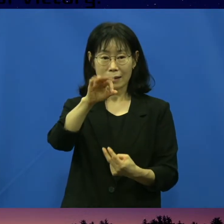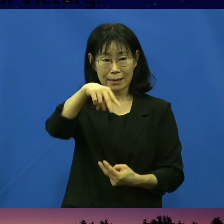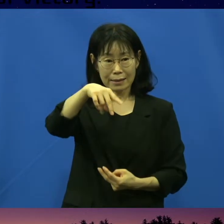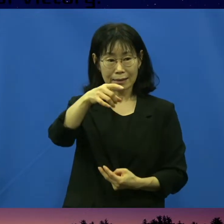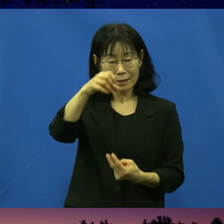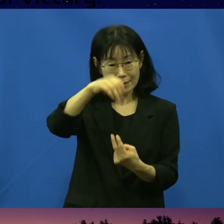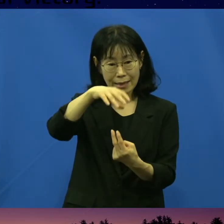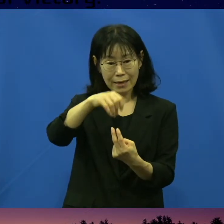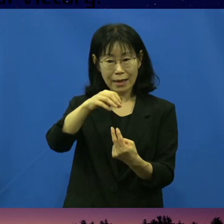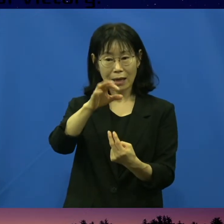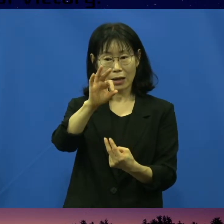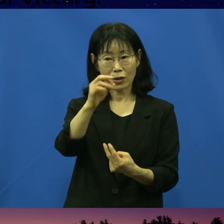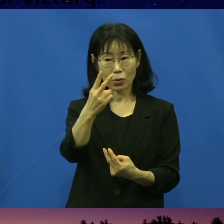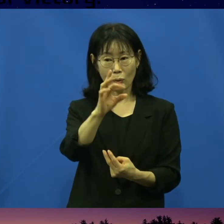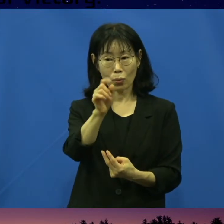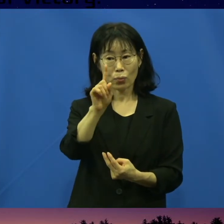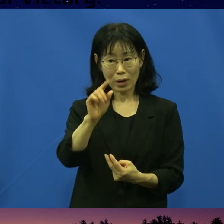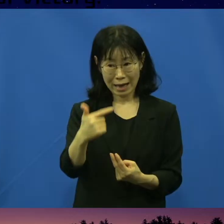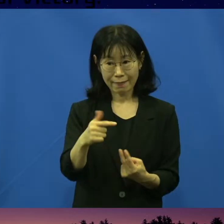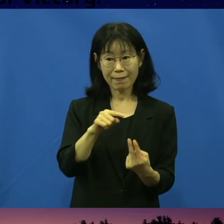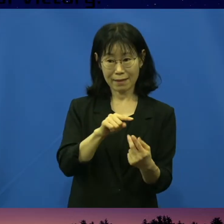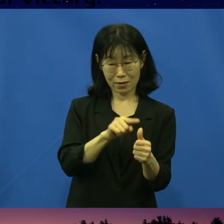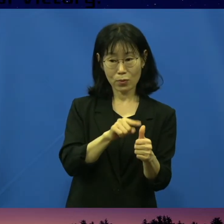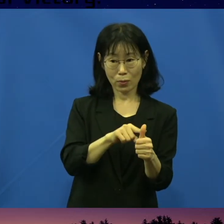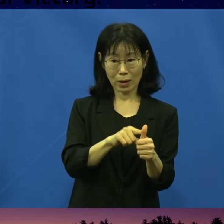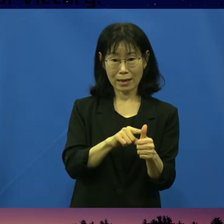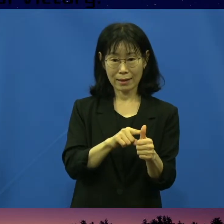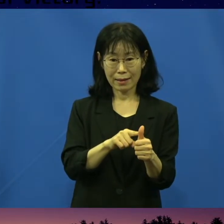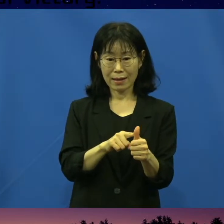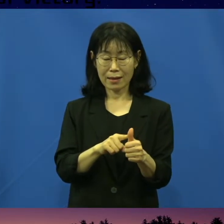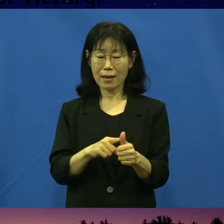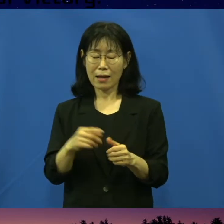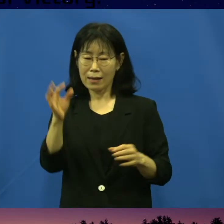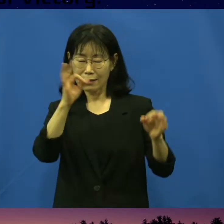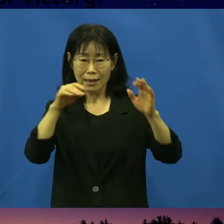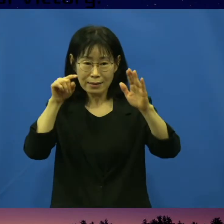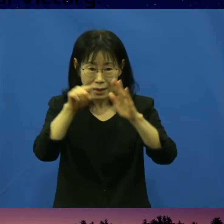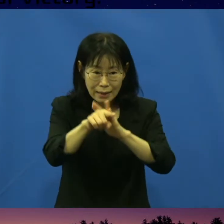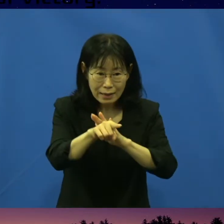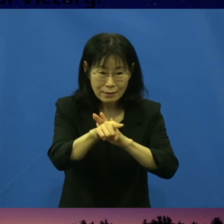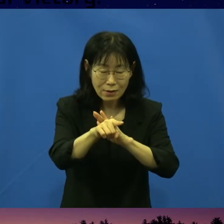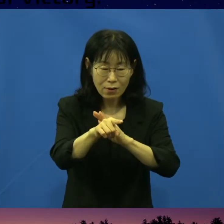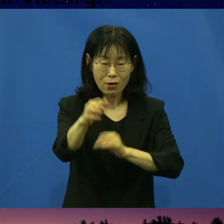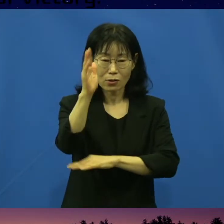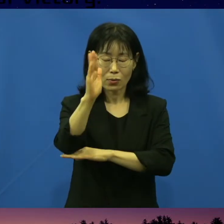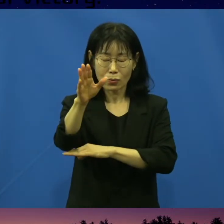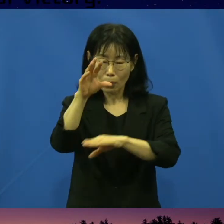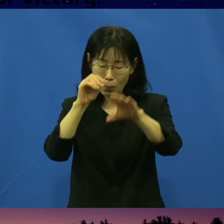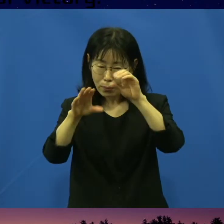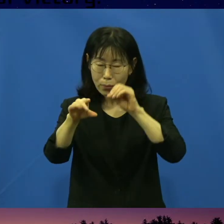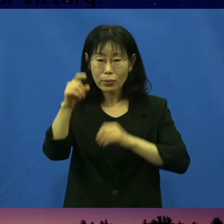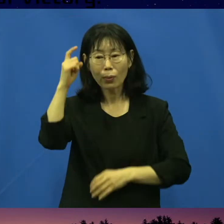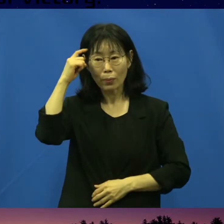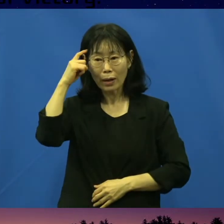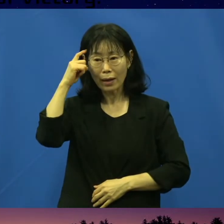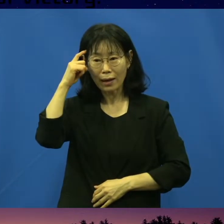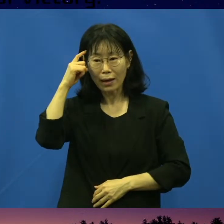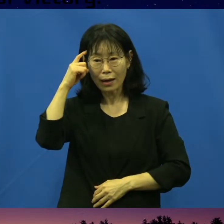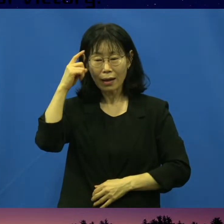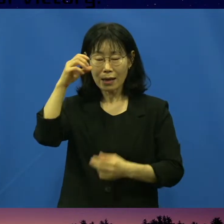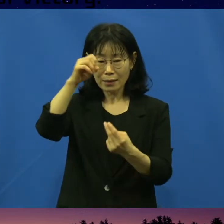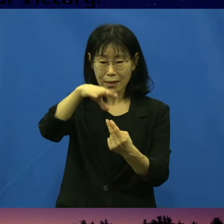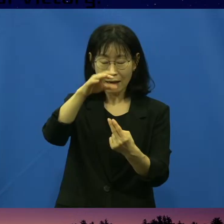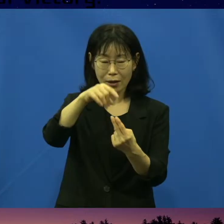말씀이야, 메시지. 그 선지자를 찾으러 간 이유는 선지자가 답을 해준 것이 구원의 길이기 때문에.